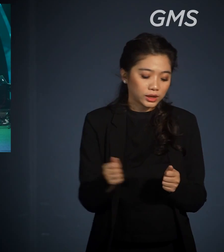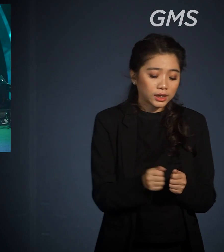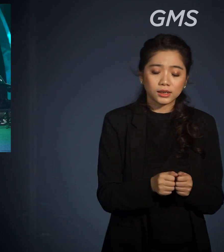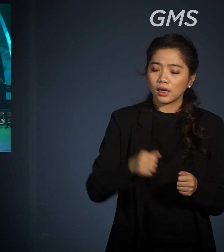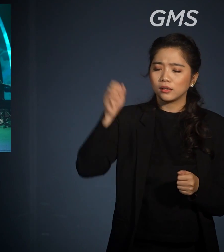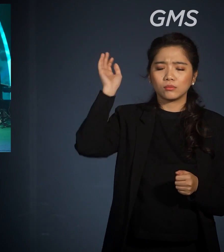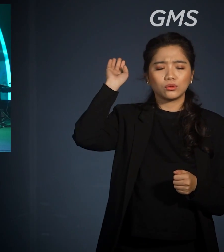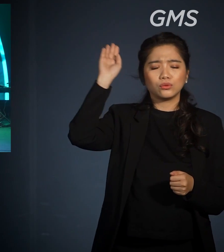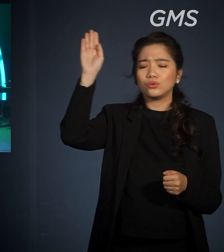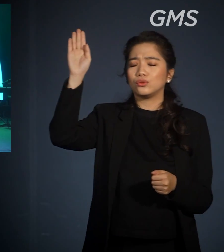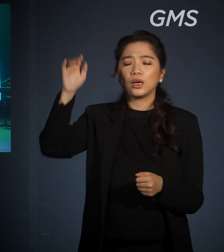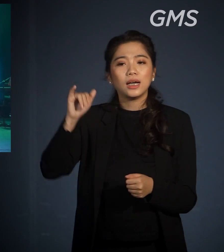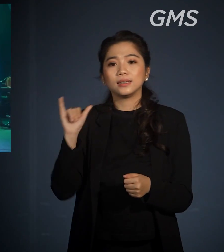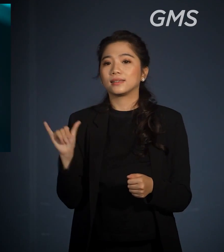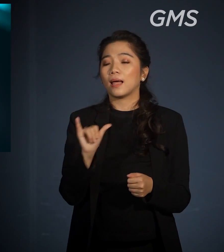bersekutu denganmu